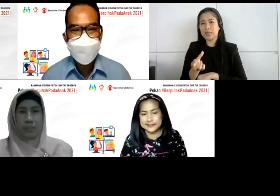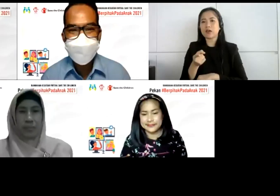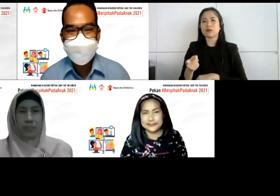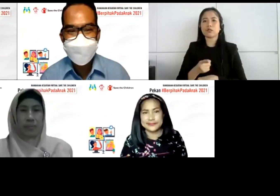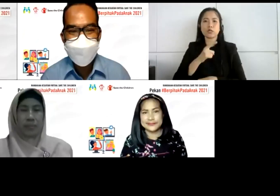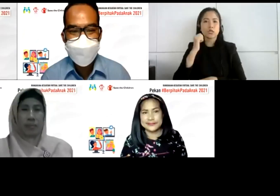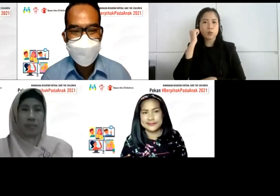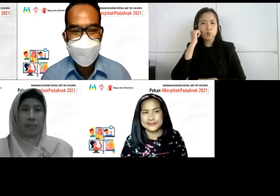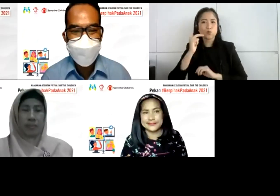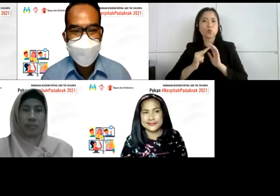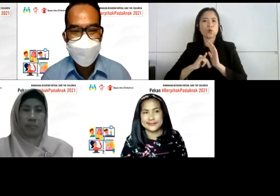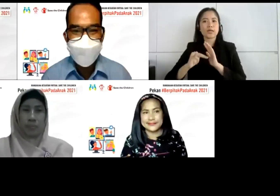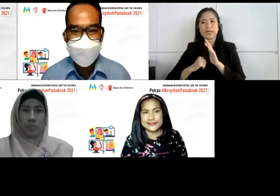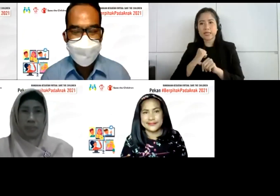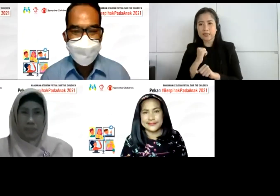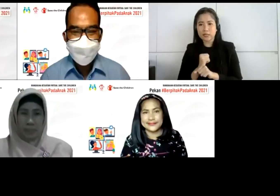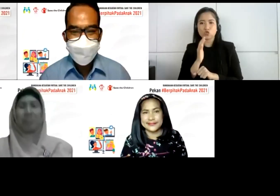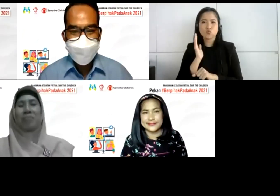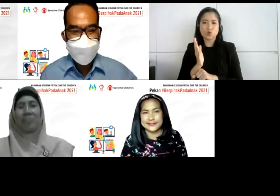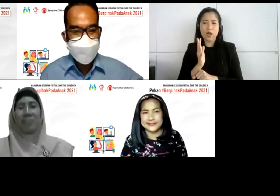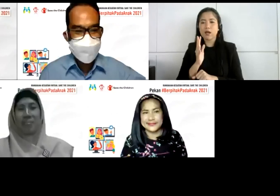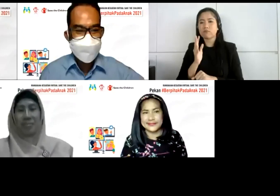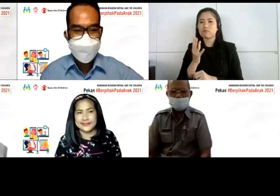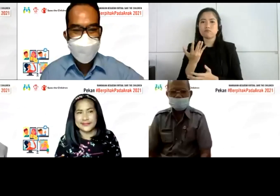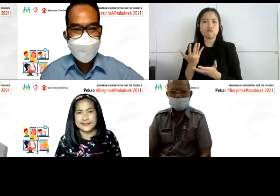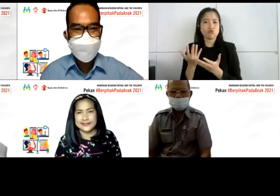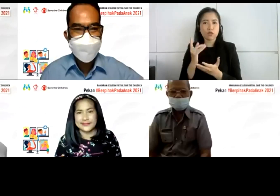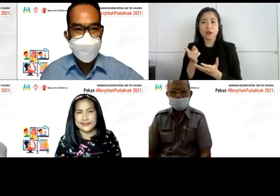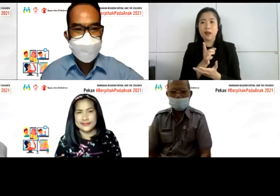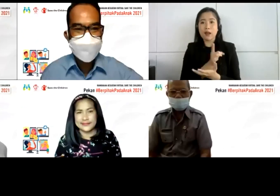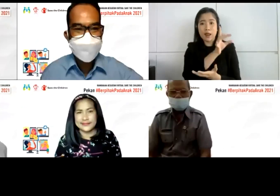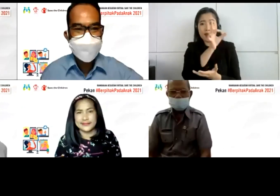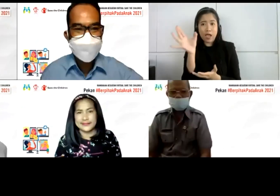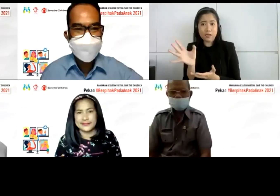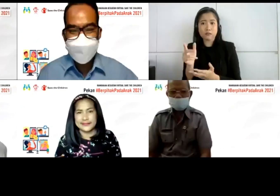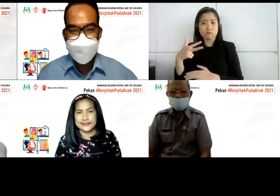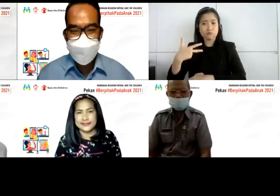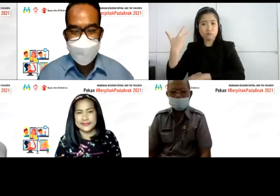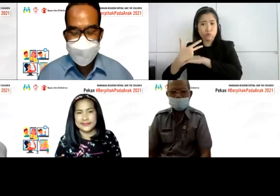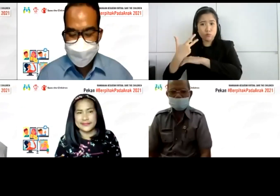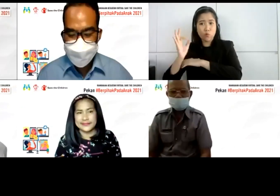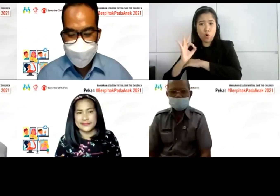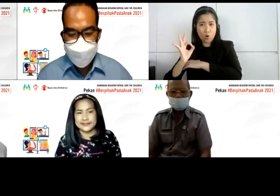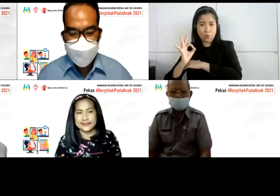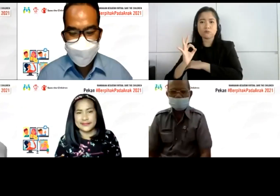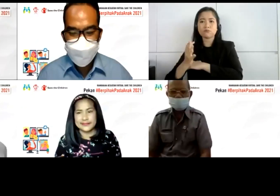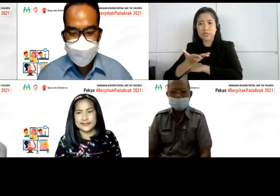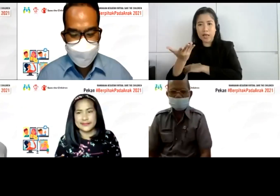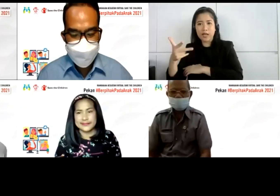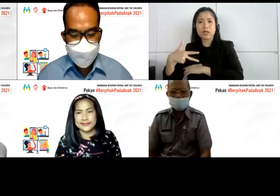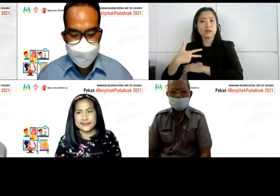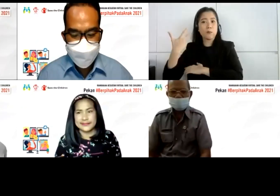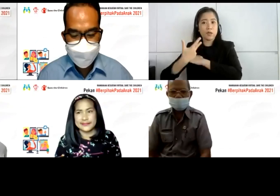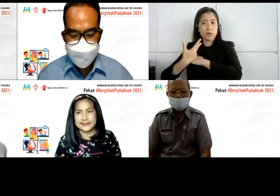sudah, Pak Peter sudah, Ibu Ari juga sudah. Mungkin yang lain yang belum berkesempatan, silakan dibuka kameranya untuk